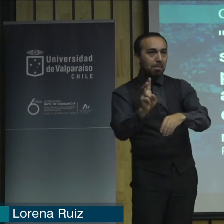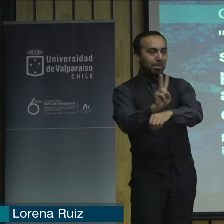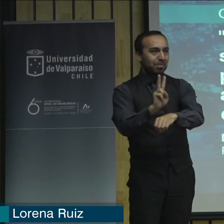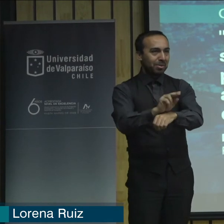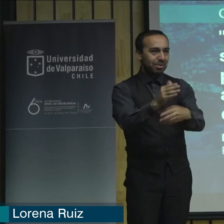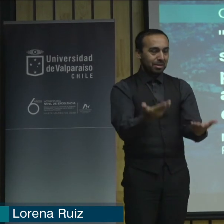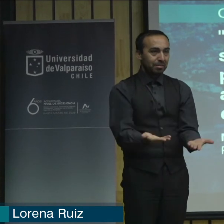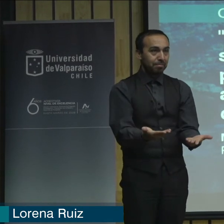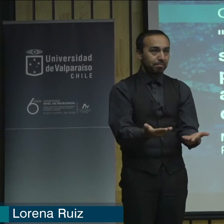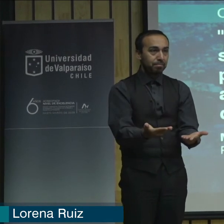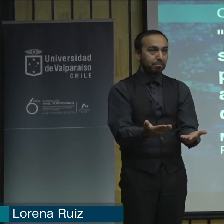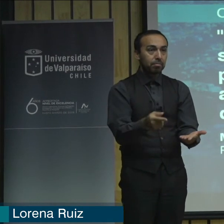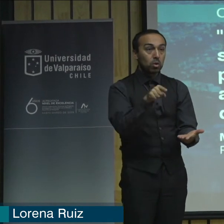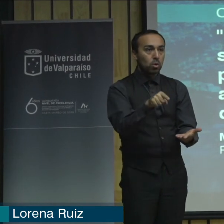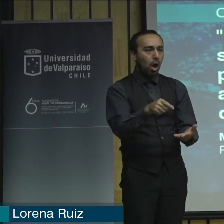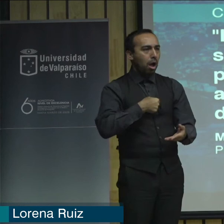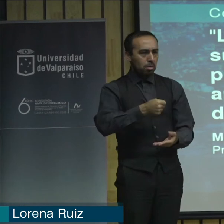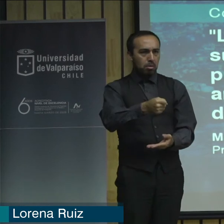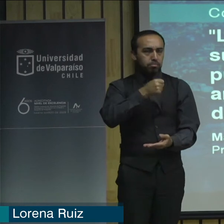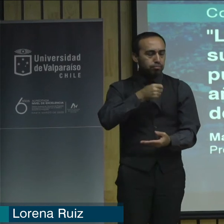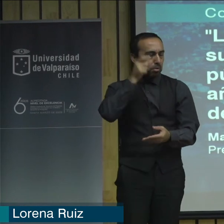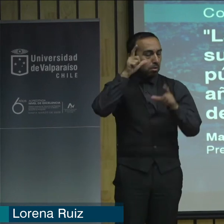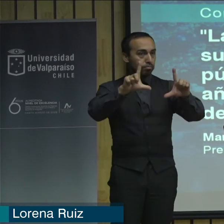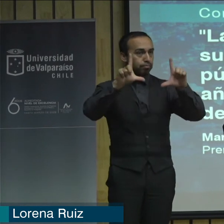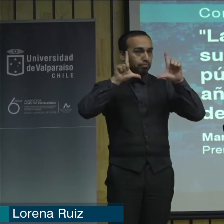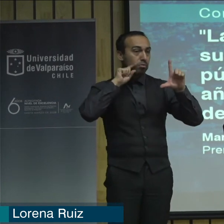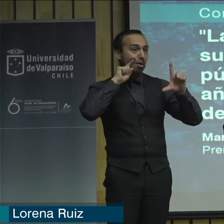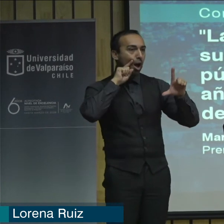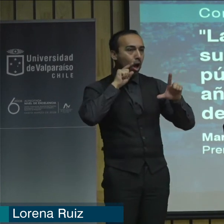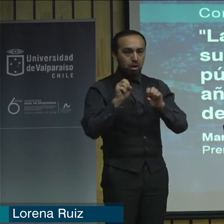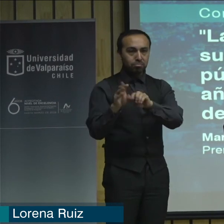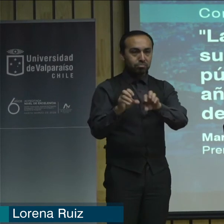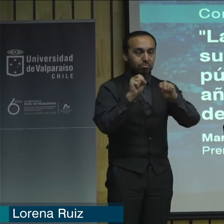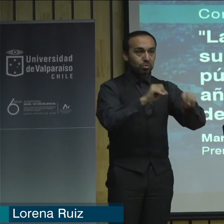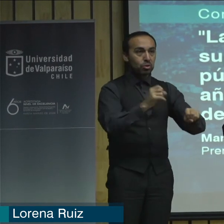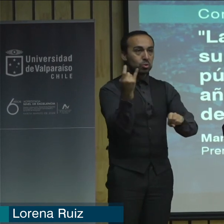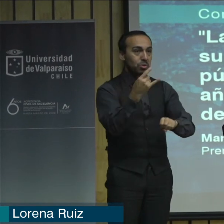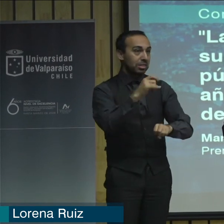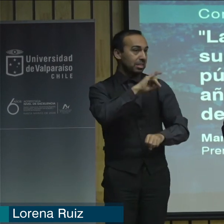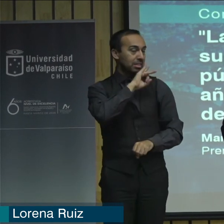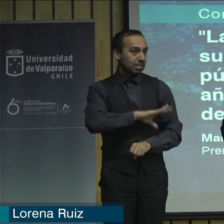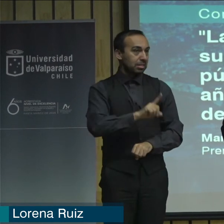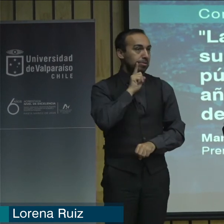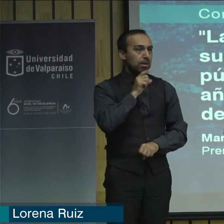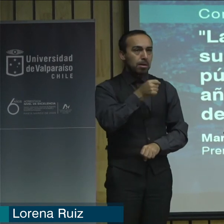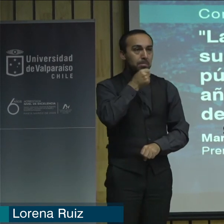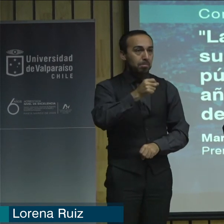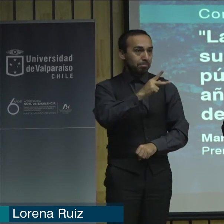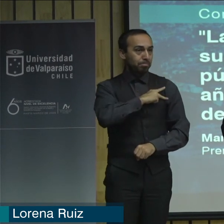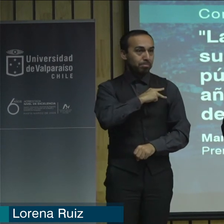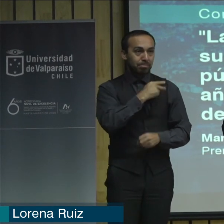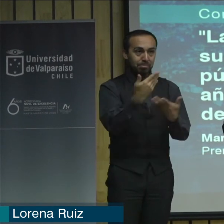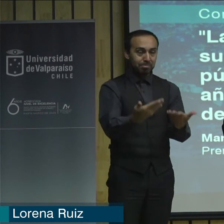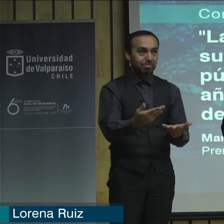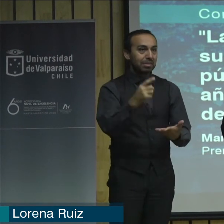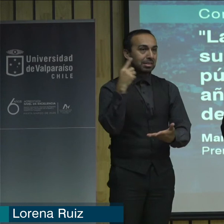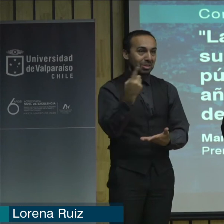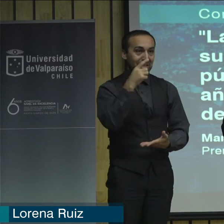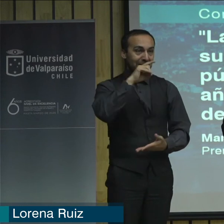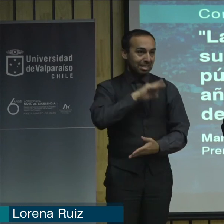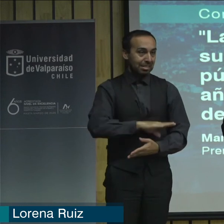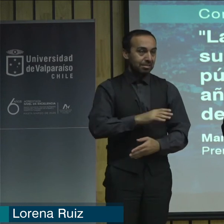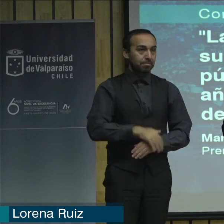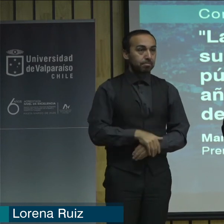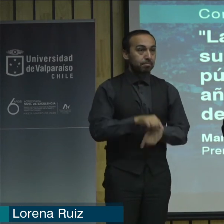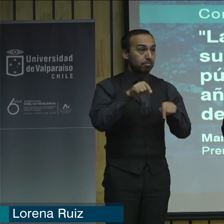monkeberg reconocida periodista catedrática de la Universidad de chile y premio Nacional de periodismo preside esta